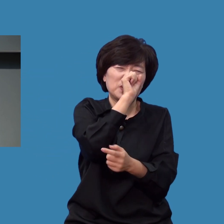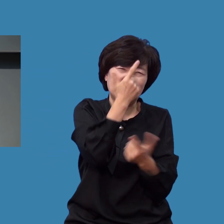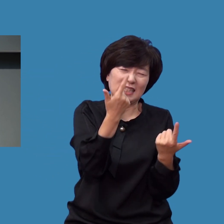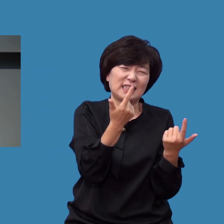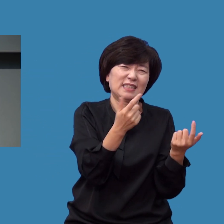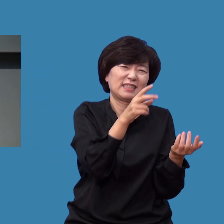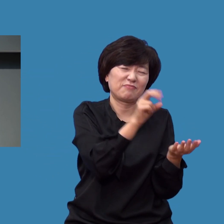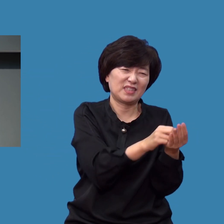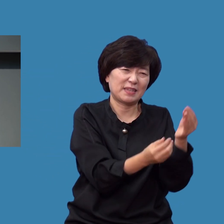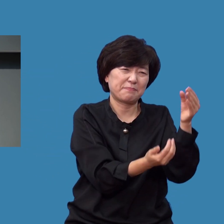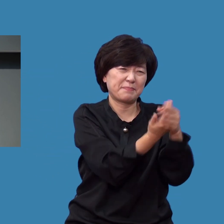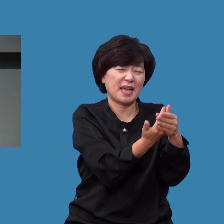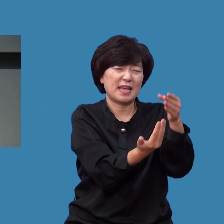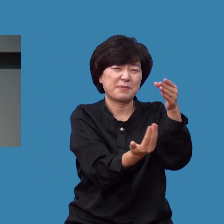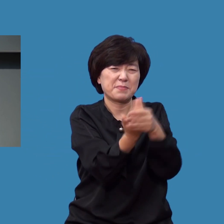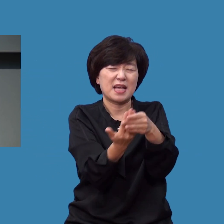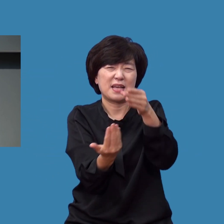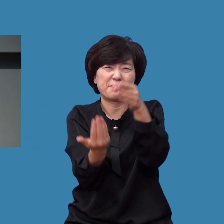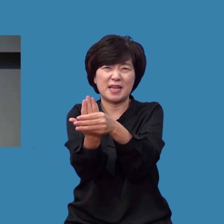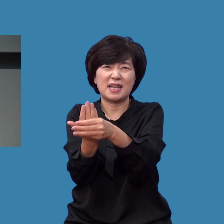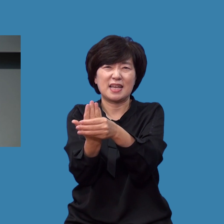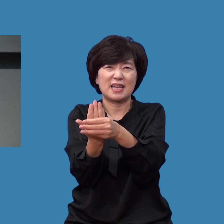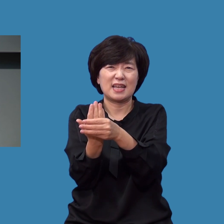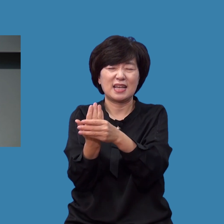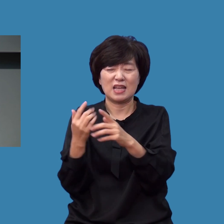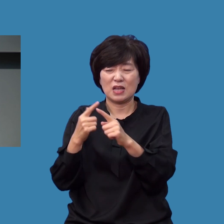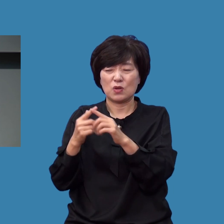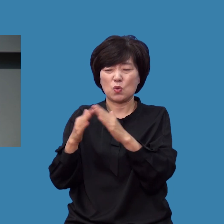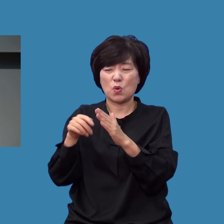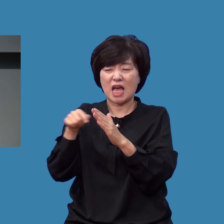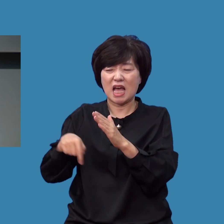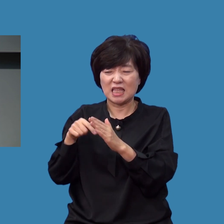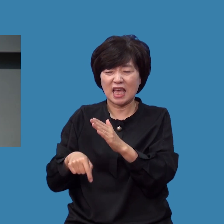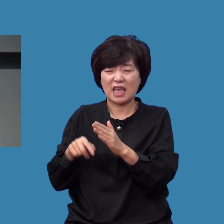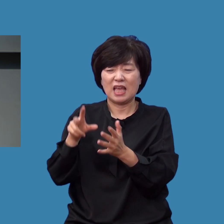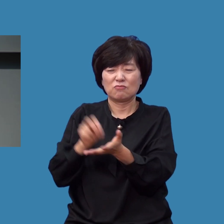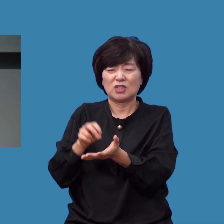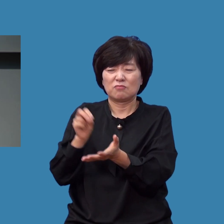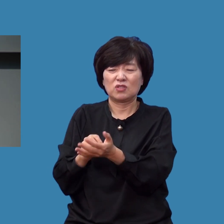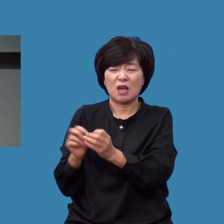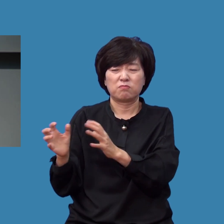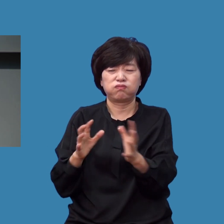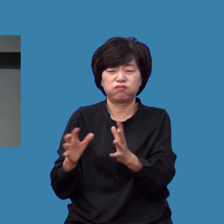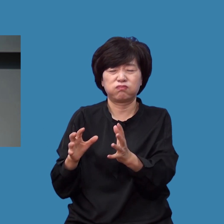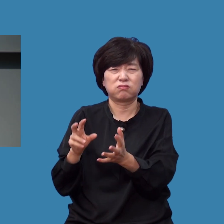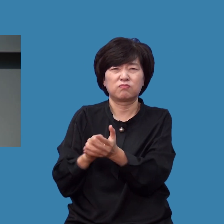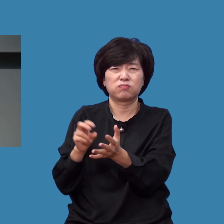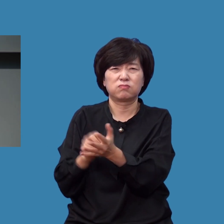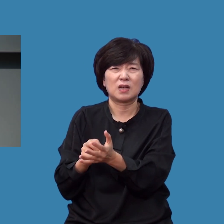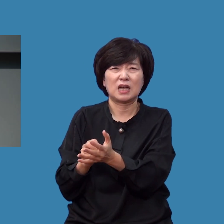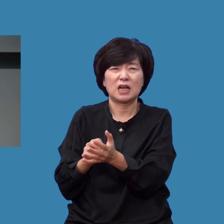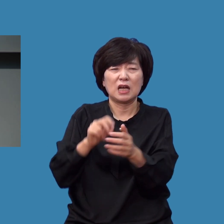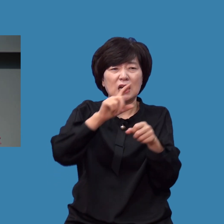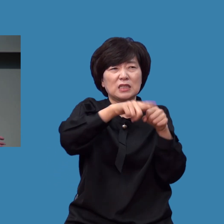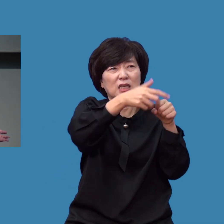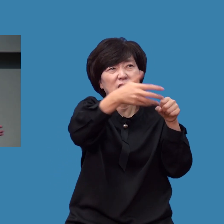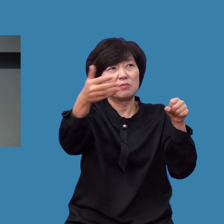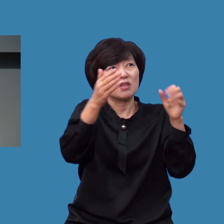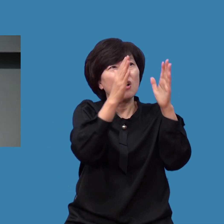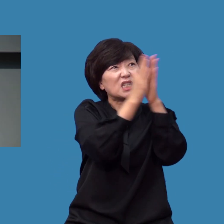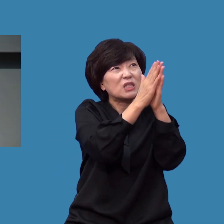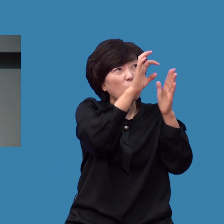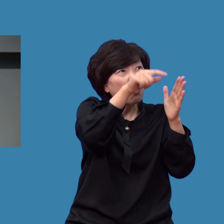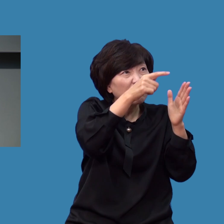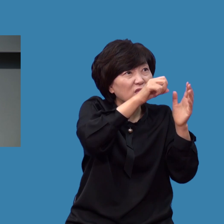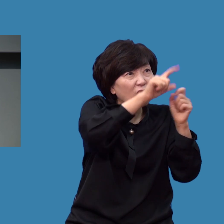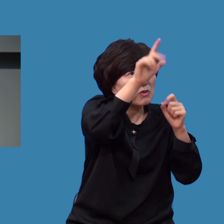기도원이 생기면서 교회 안에 아주 많은 문제를 일으키고, 그 시간이 오래 지나고 나서 보니까 많은 기도원들이 이단으로 빠져서 이상한 짓들을